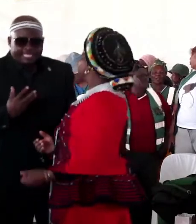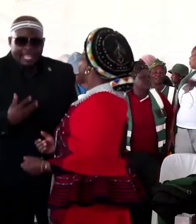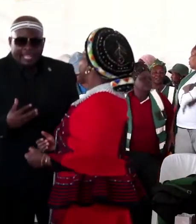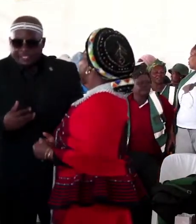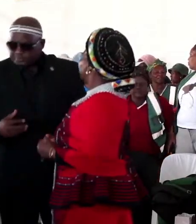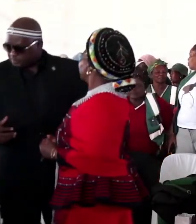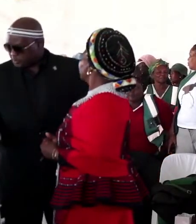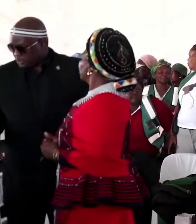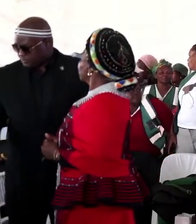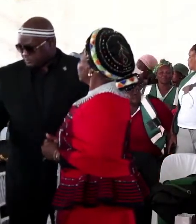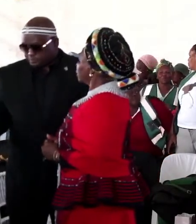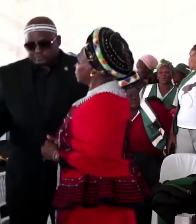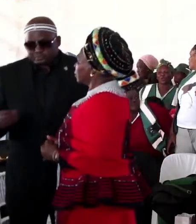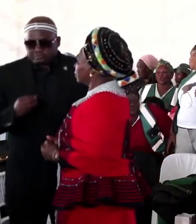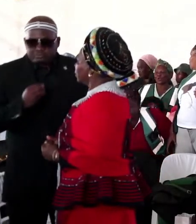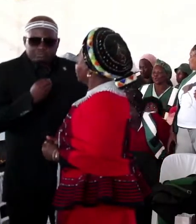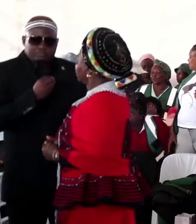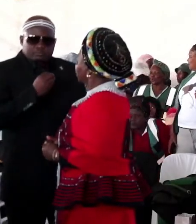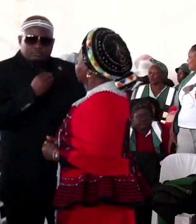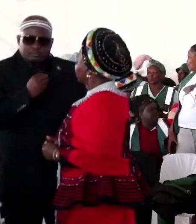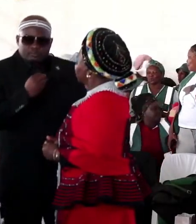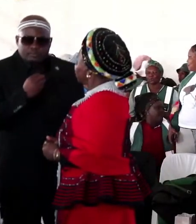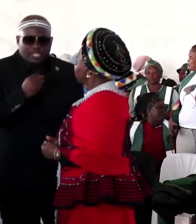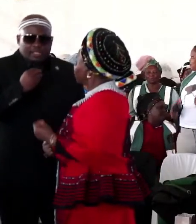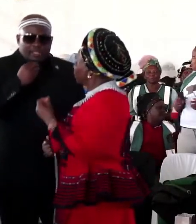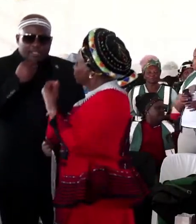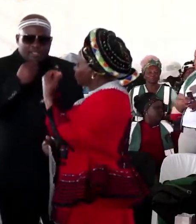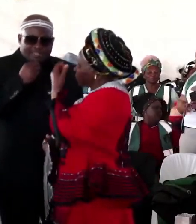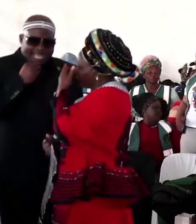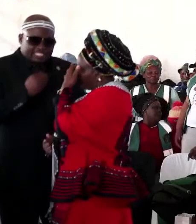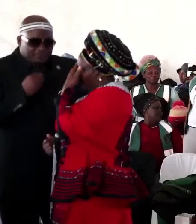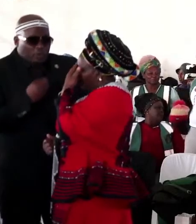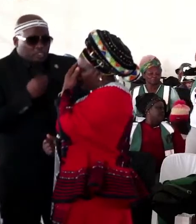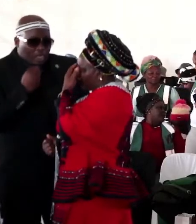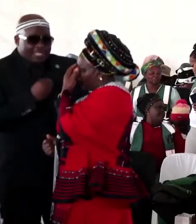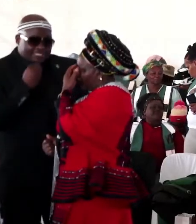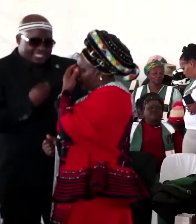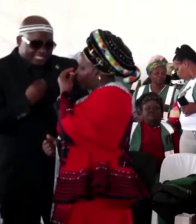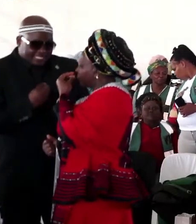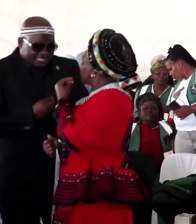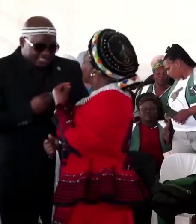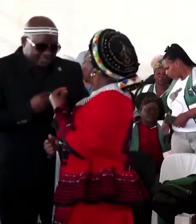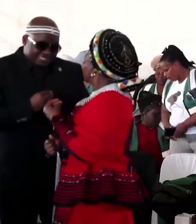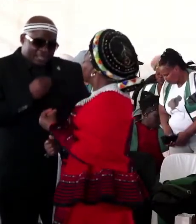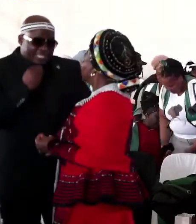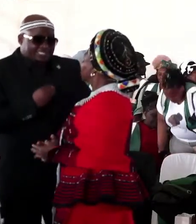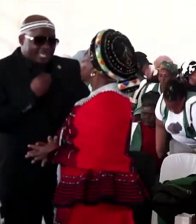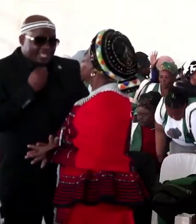Massacre.